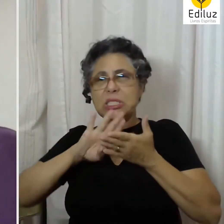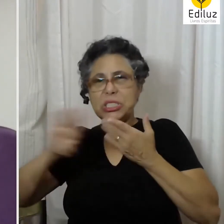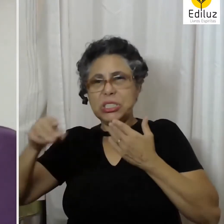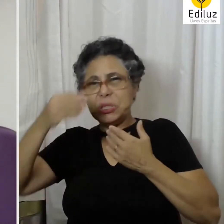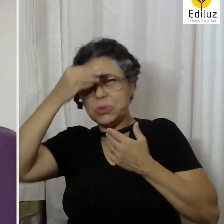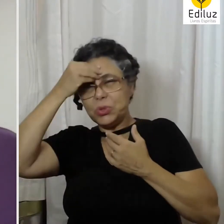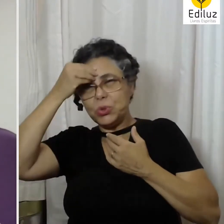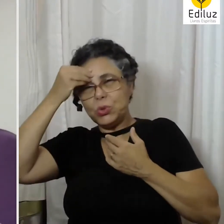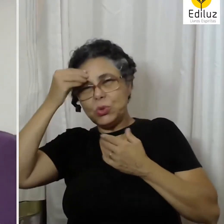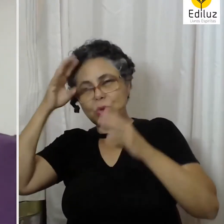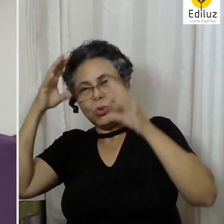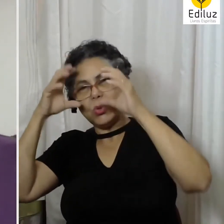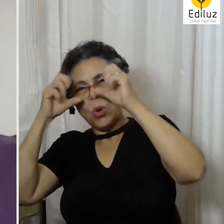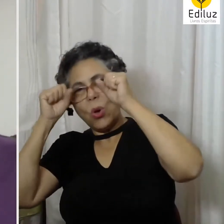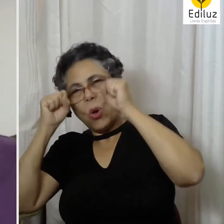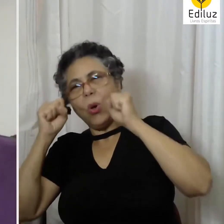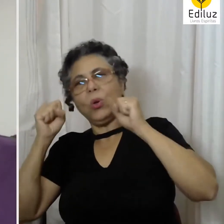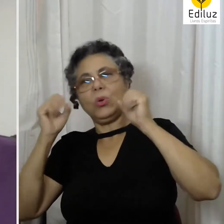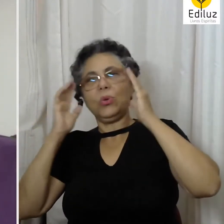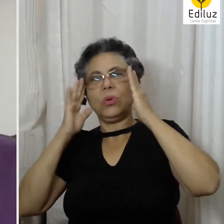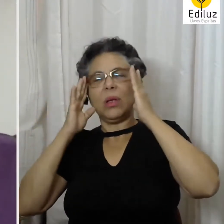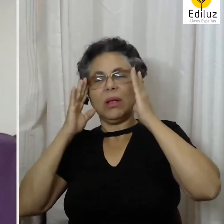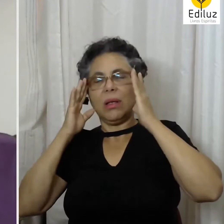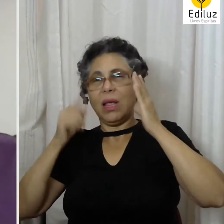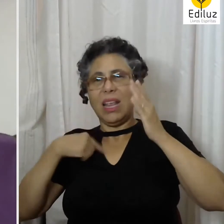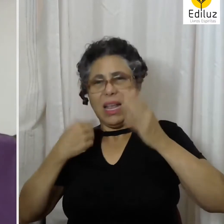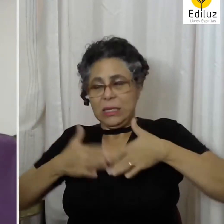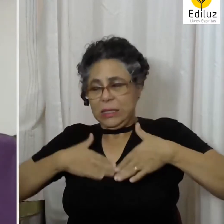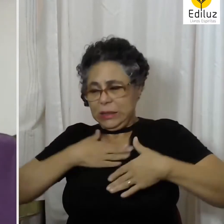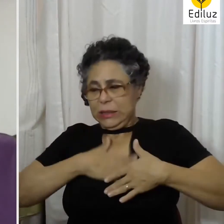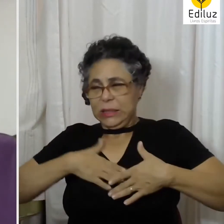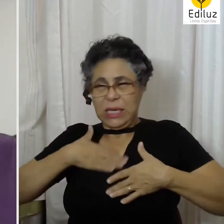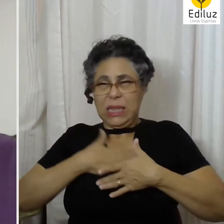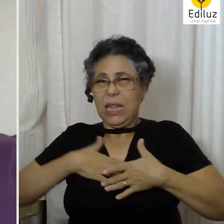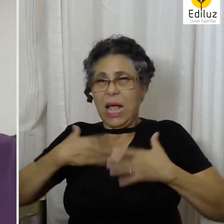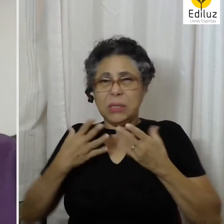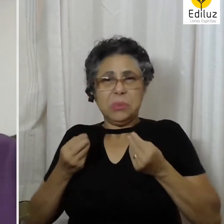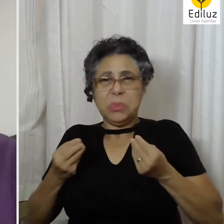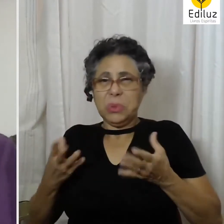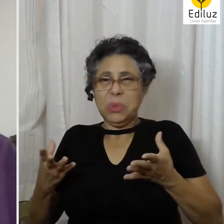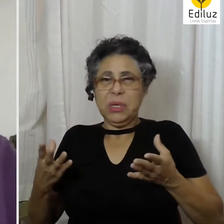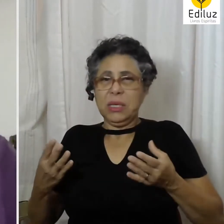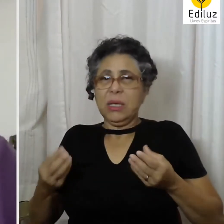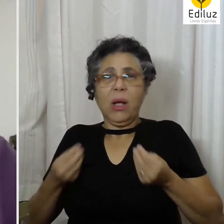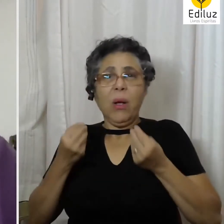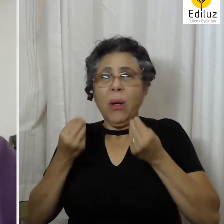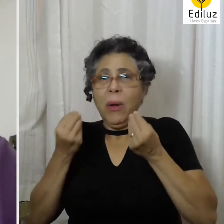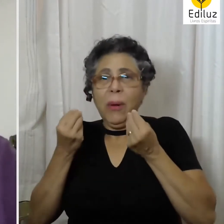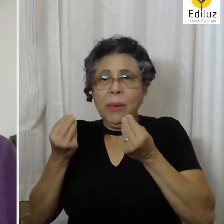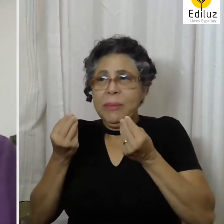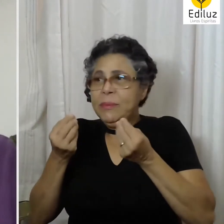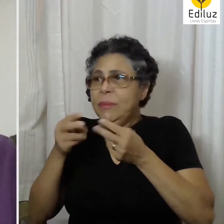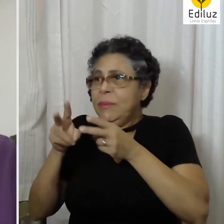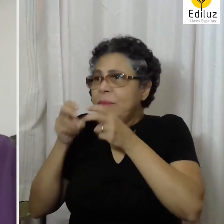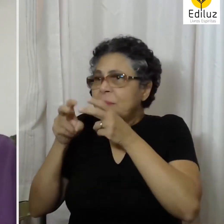sono, que alimenta uma ansiedade. Como estar sensível e perceptivo a